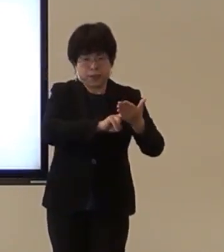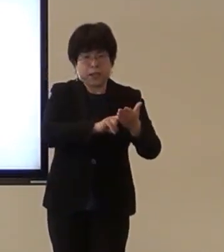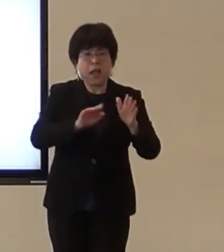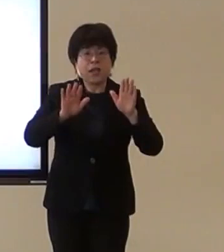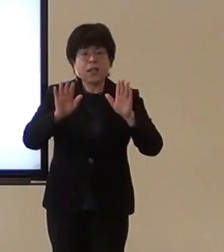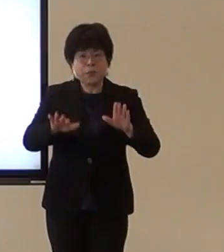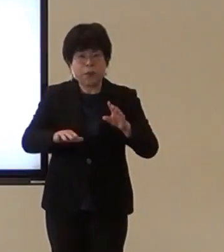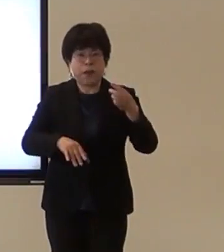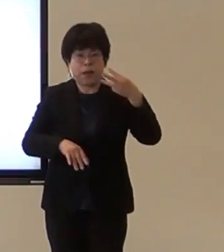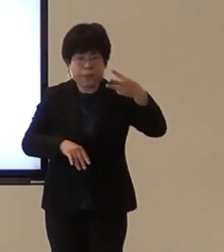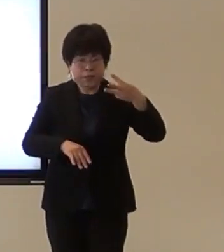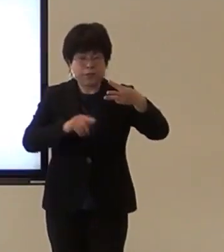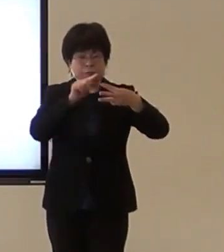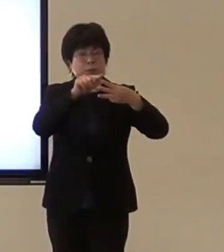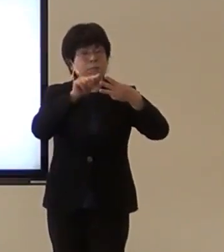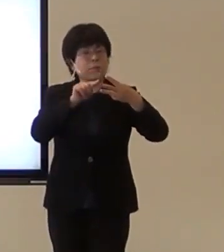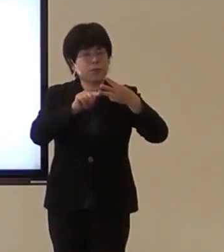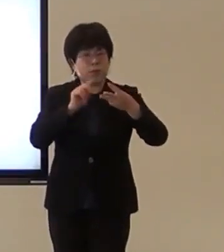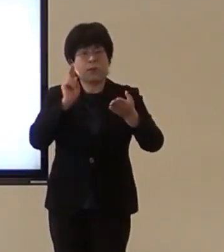目を想定をしております。